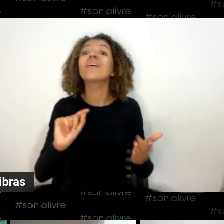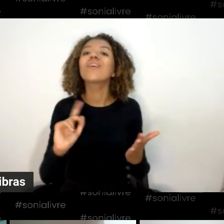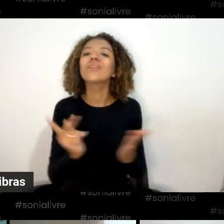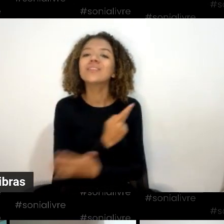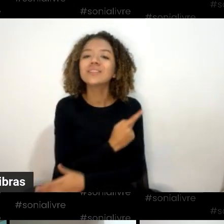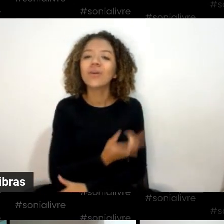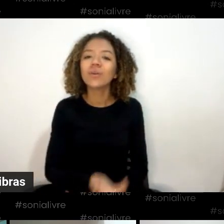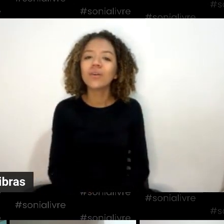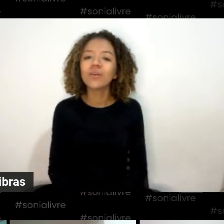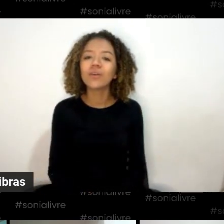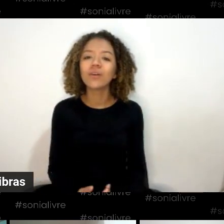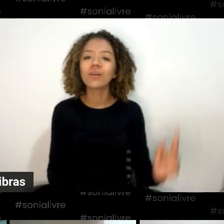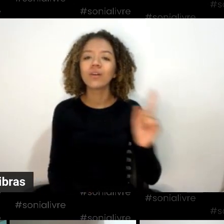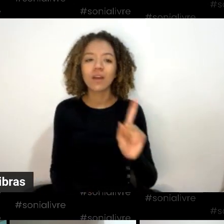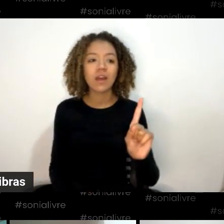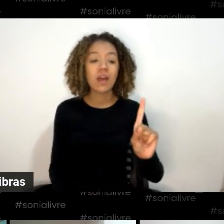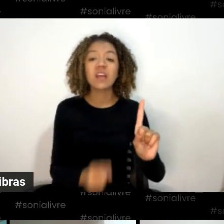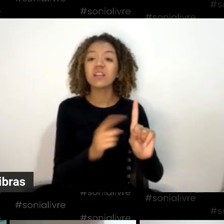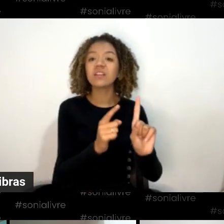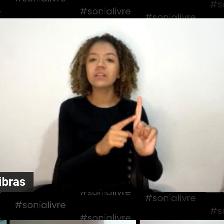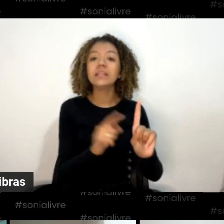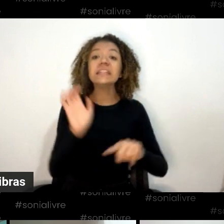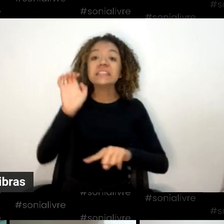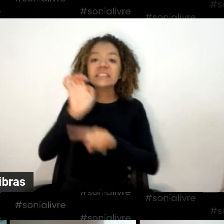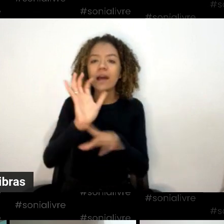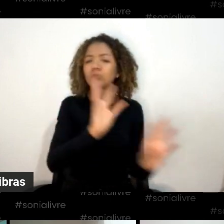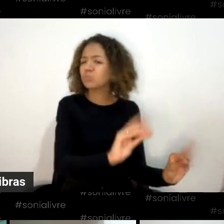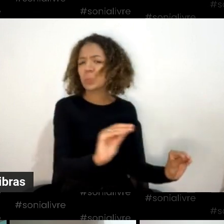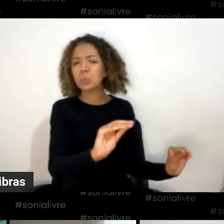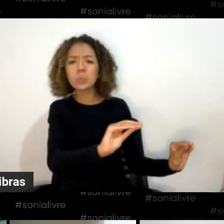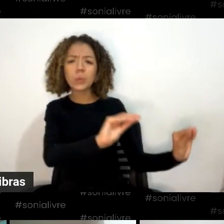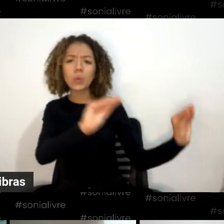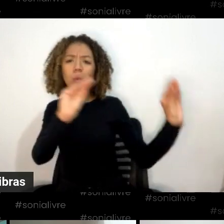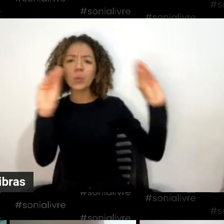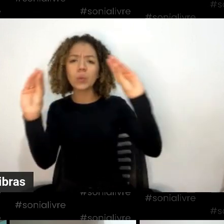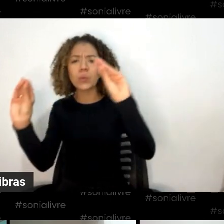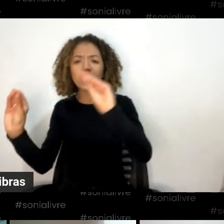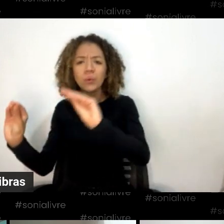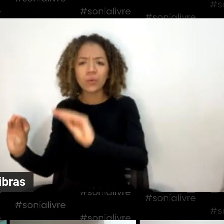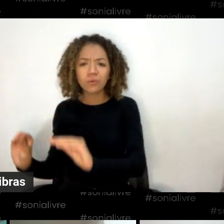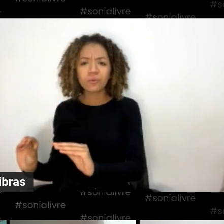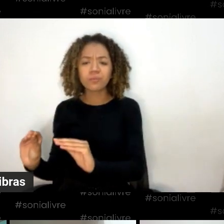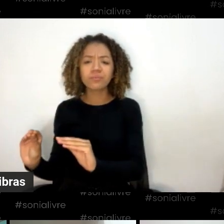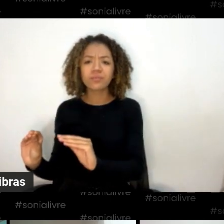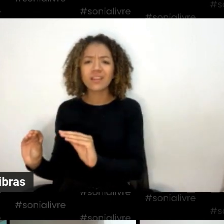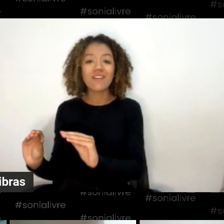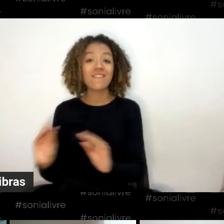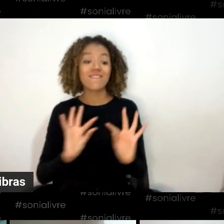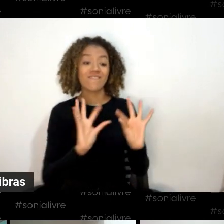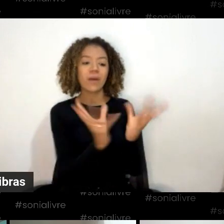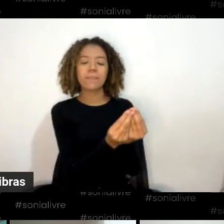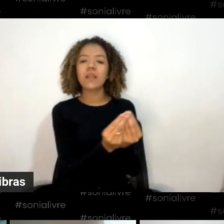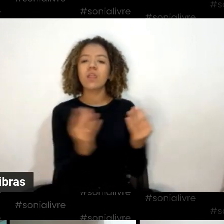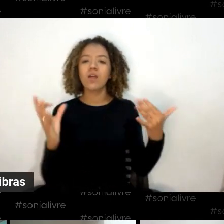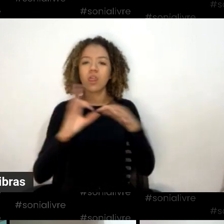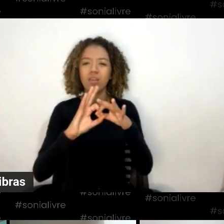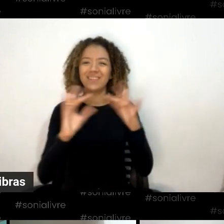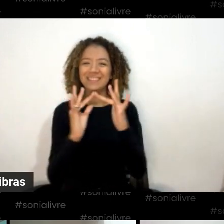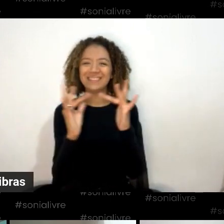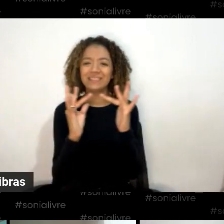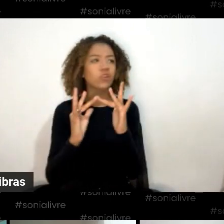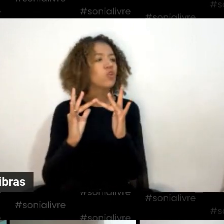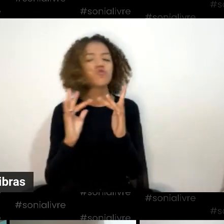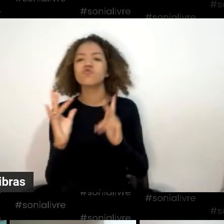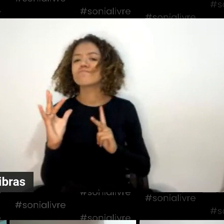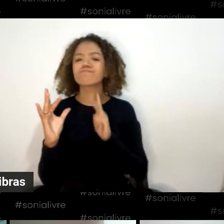Mudam a Sônia de estado, cortam o contato com a família biológica, que vem sofrendo esses